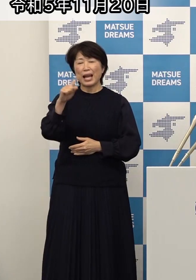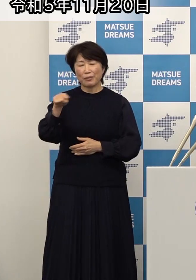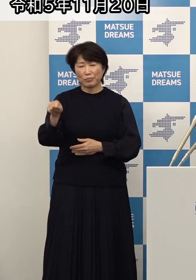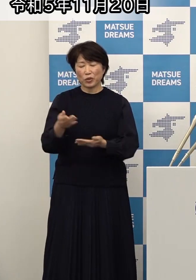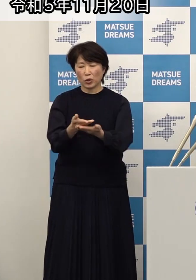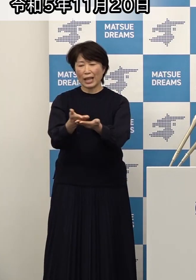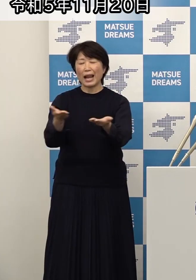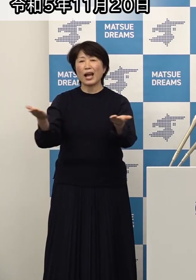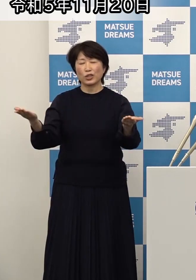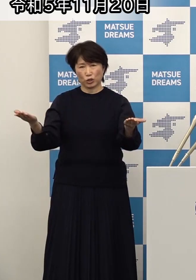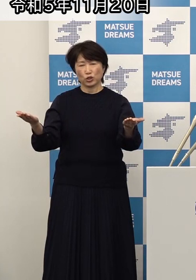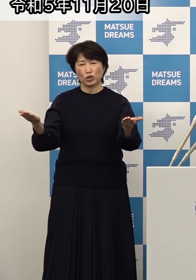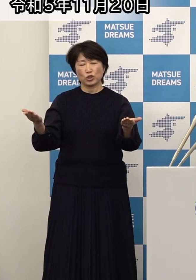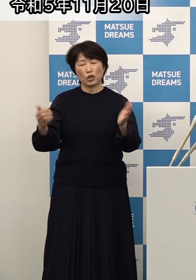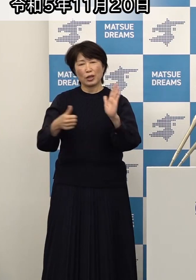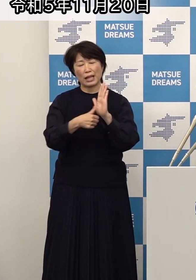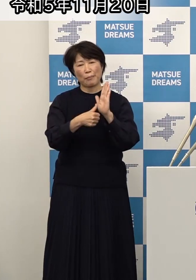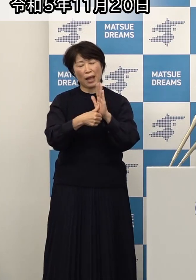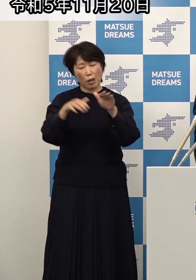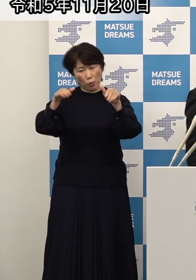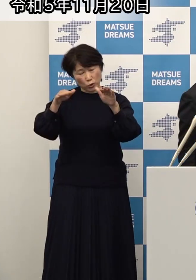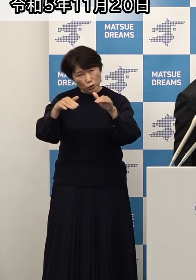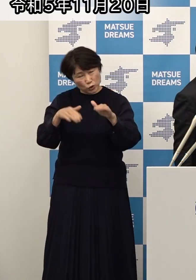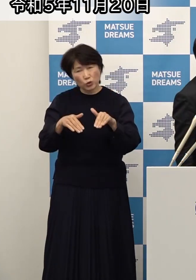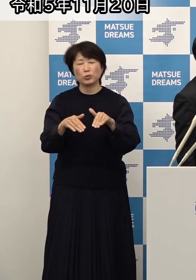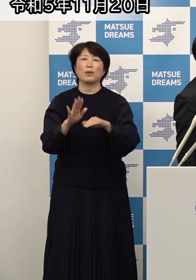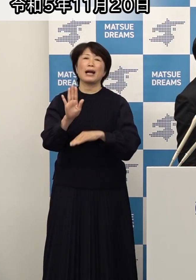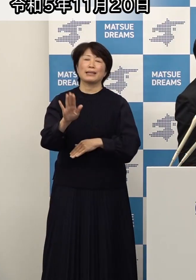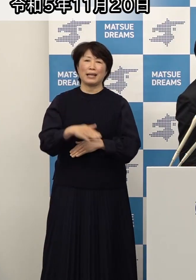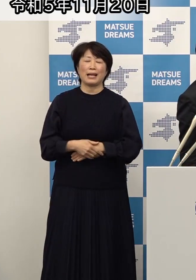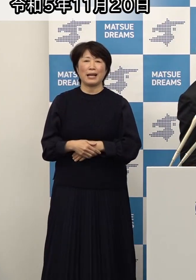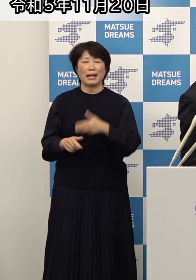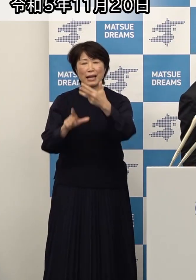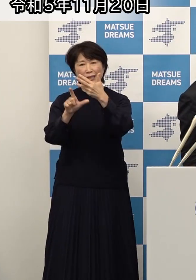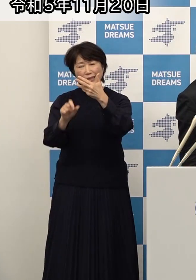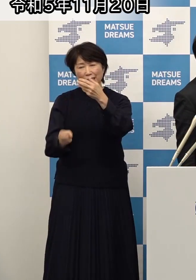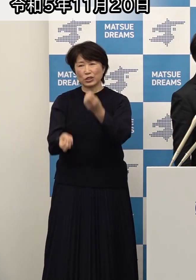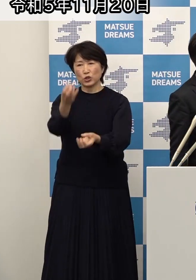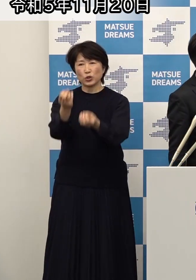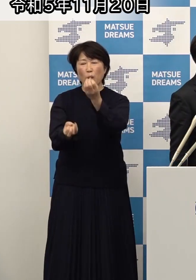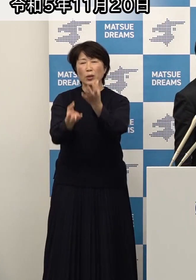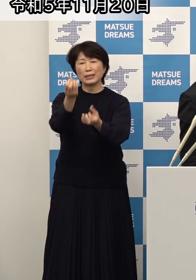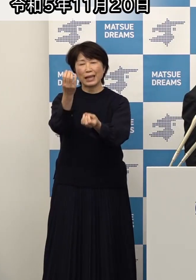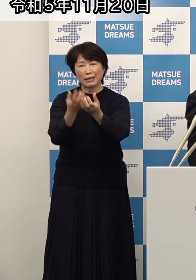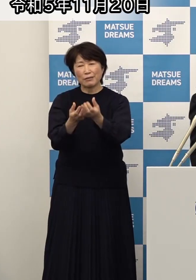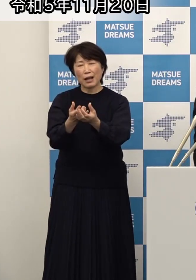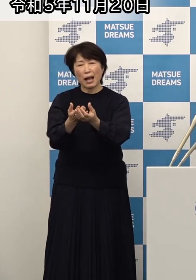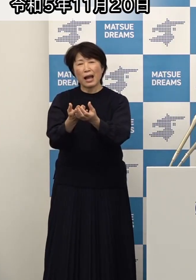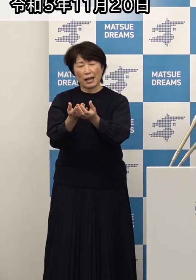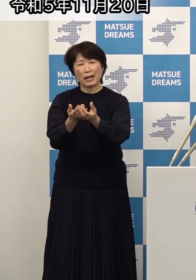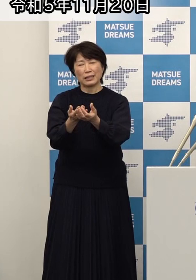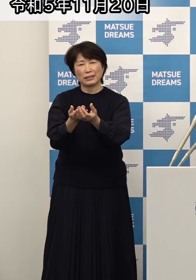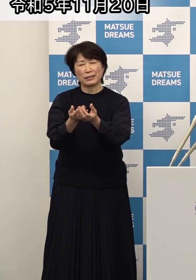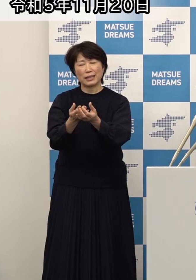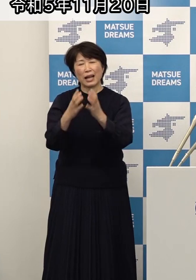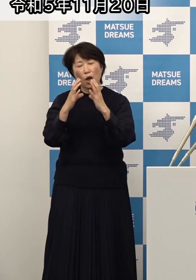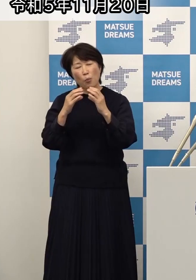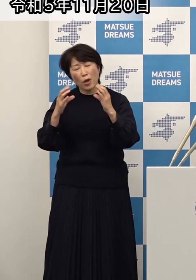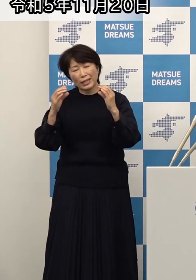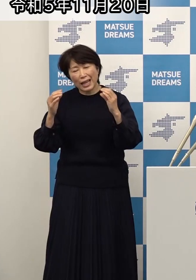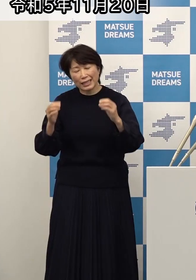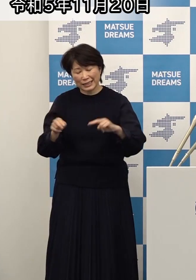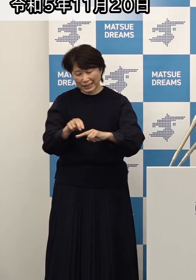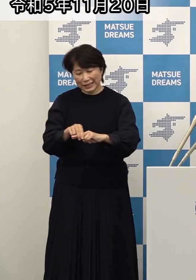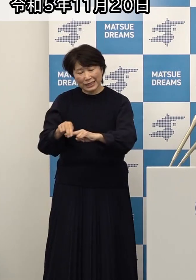、その愛称コンテストを実施いたしました。8月の水郷祭の時には思いやりシート、松江応援シートというのも